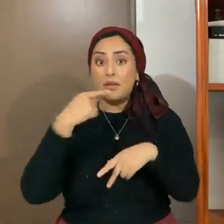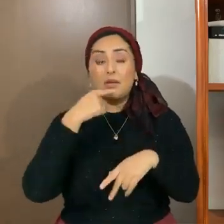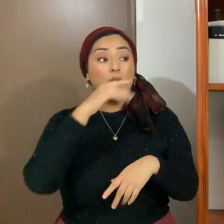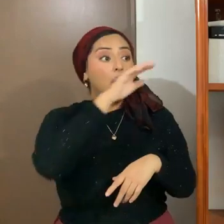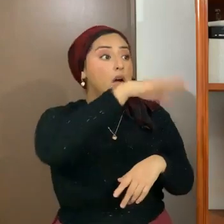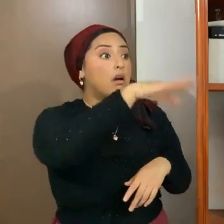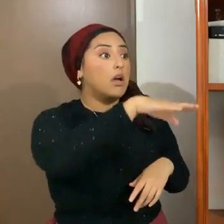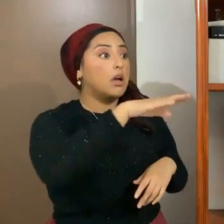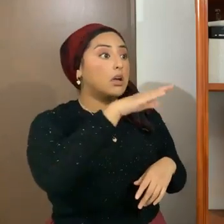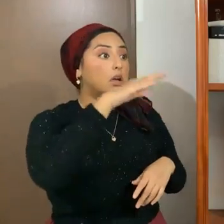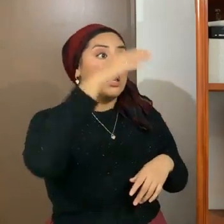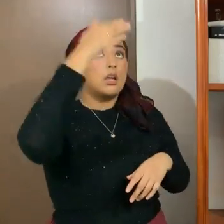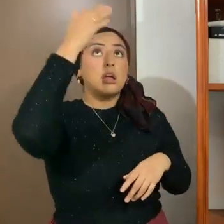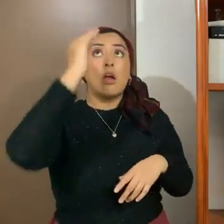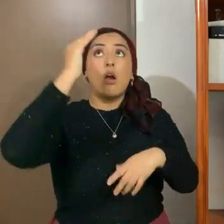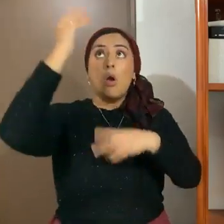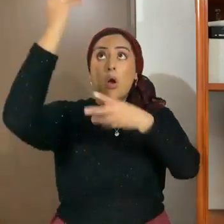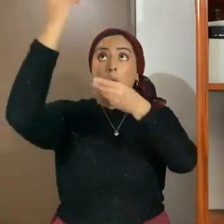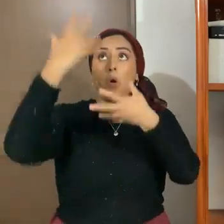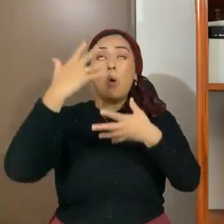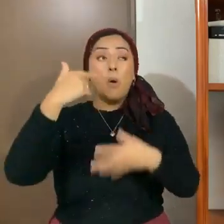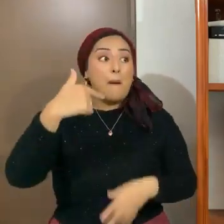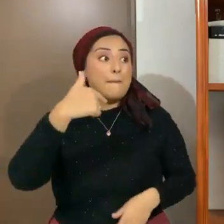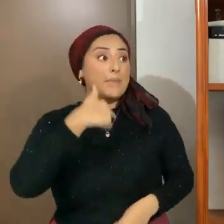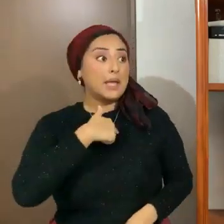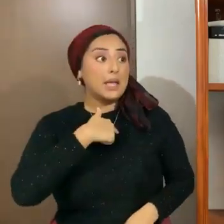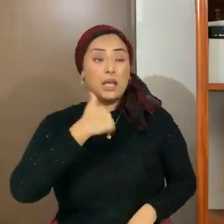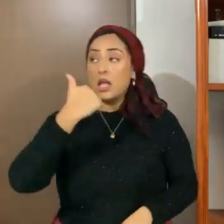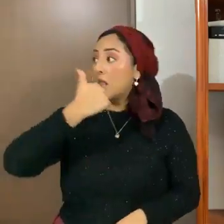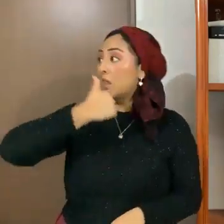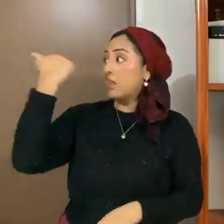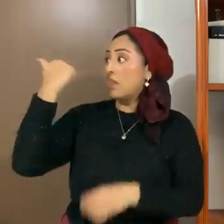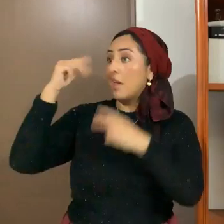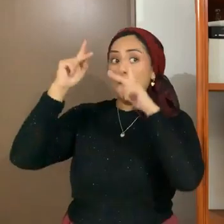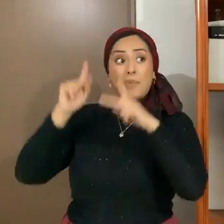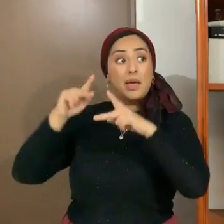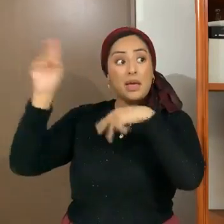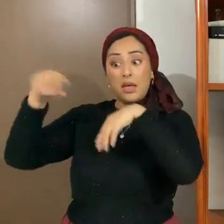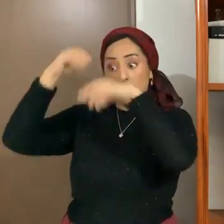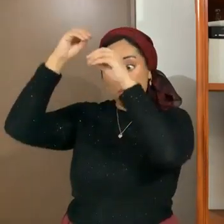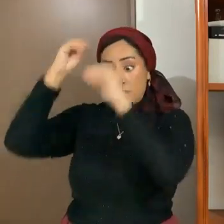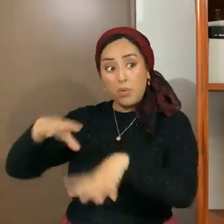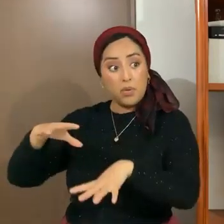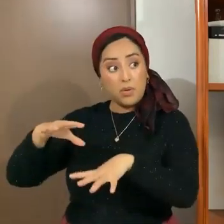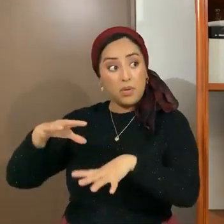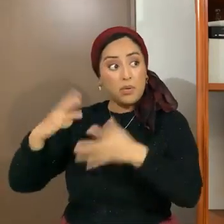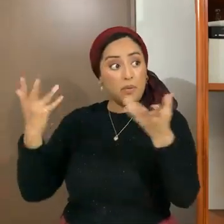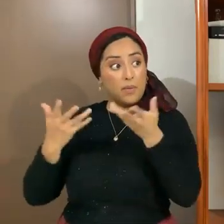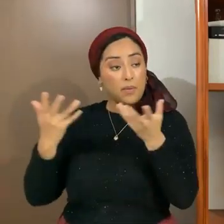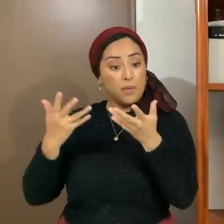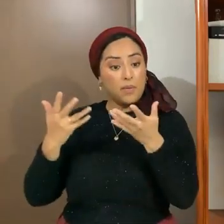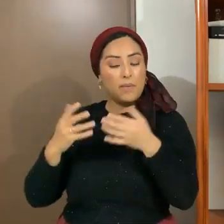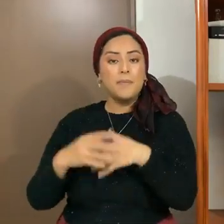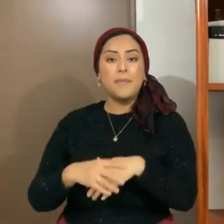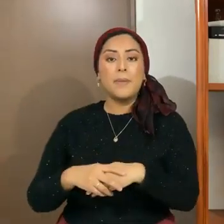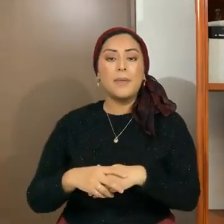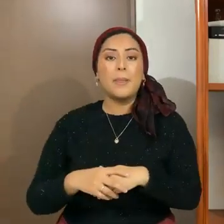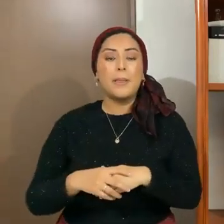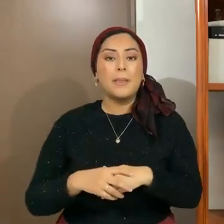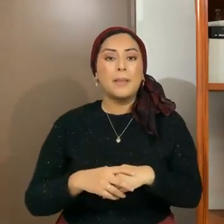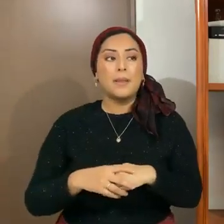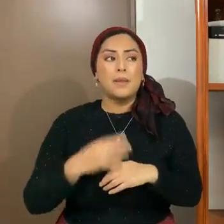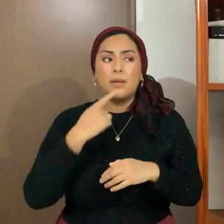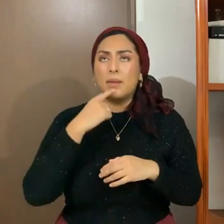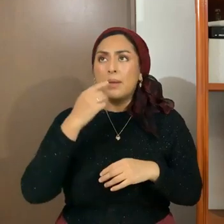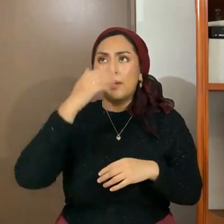mí el Eterno me habló y me dijo que mi vecino es brujo. Ah, ok, ¿y qué más te dijo? No, pues nada más. El